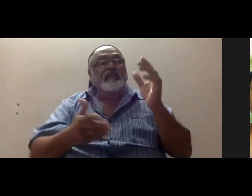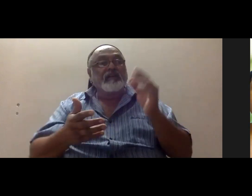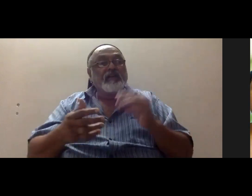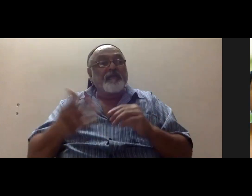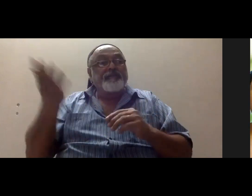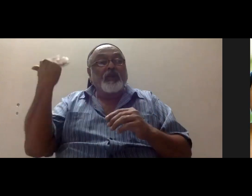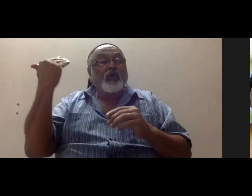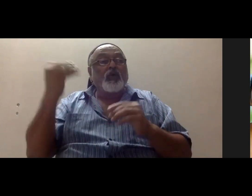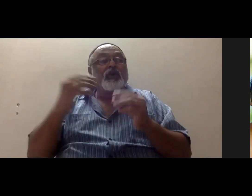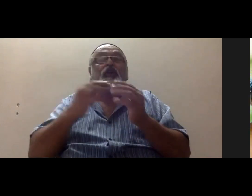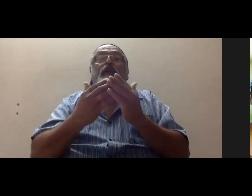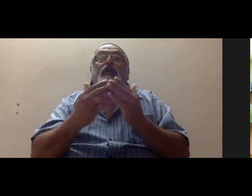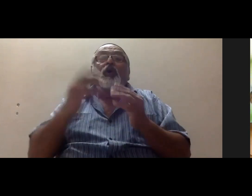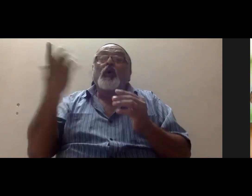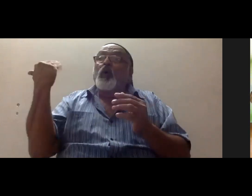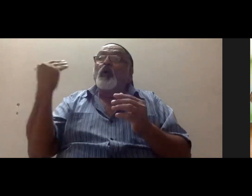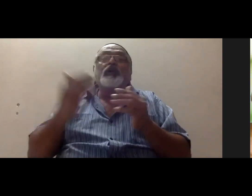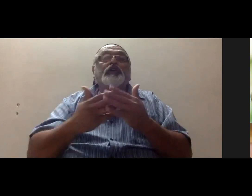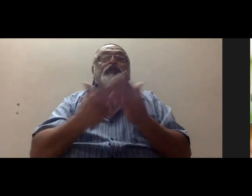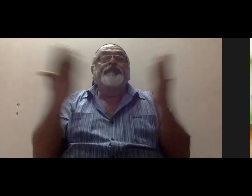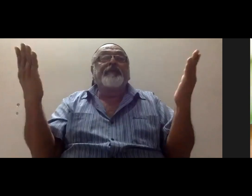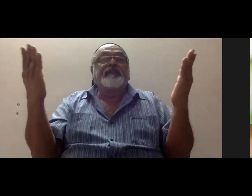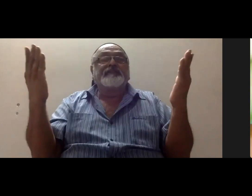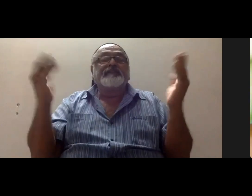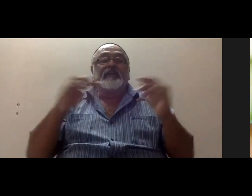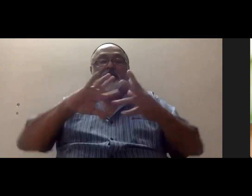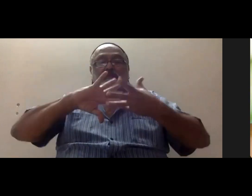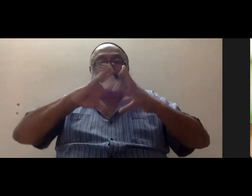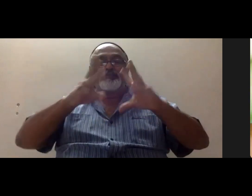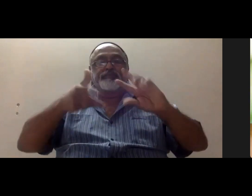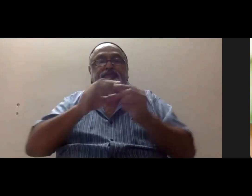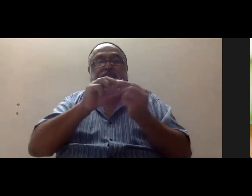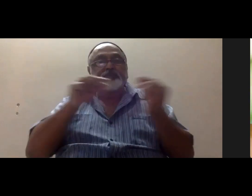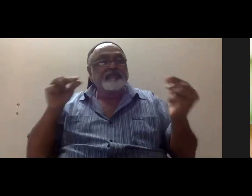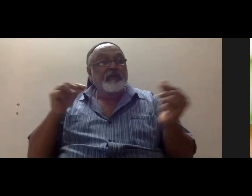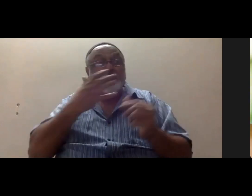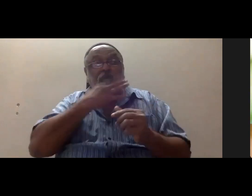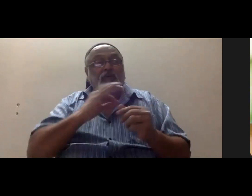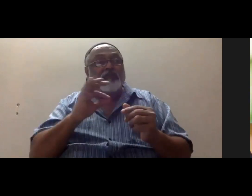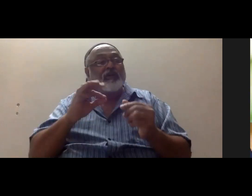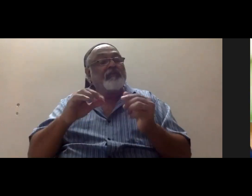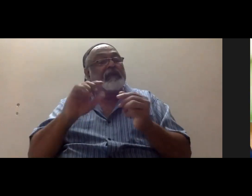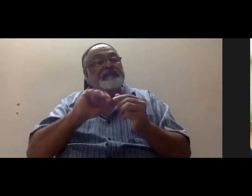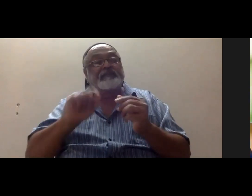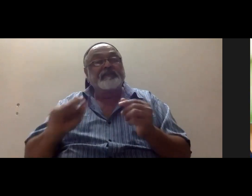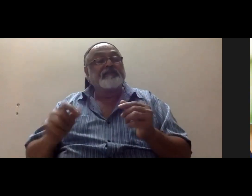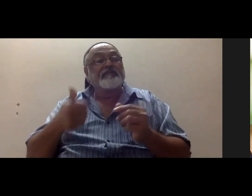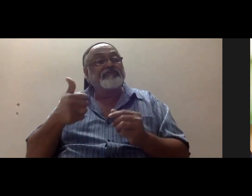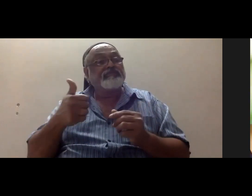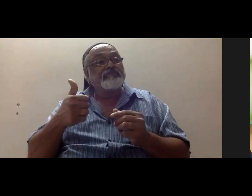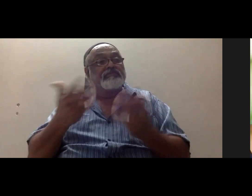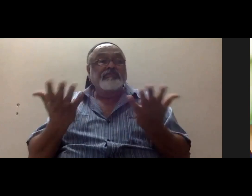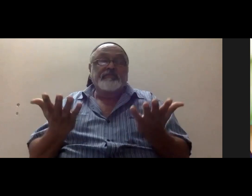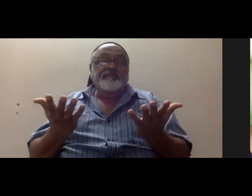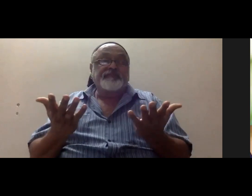न्यूज़पेपर से हमारा पेंसिल बनता है, और वो भी बहुत स्मूथ एंड फाइन क्वालिटी वाले पेंसिल्स हैं। सो दीज आर द